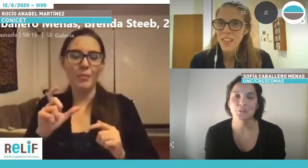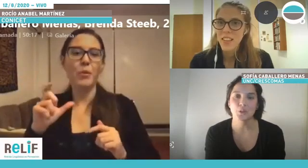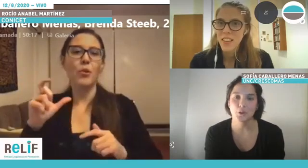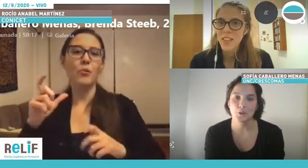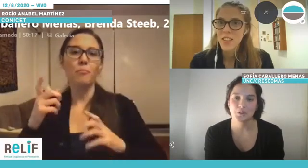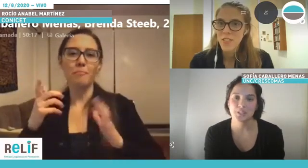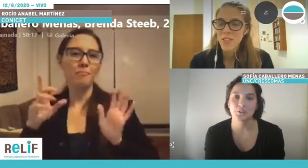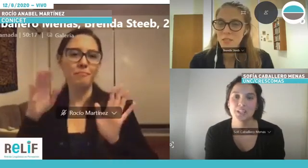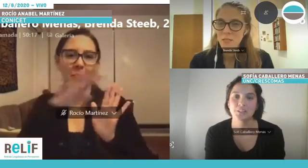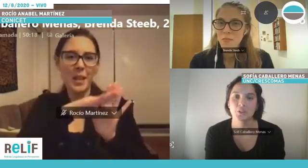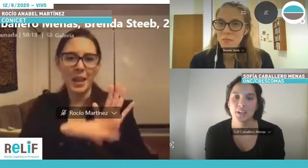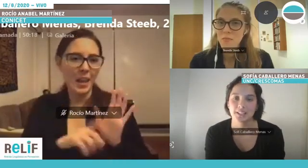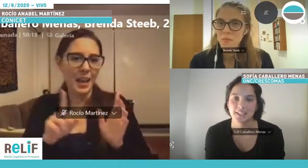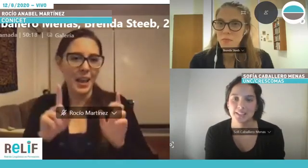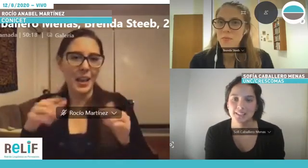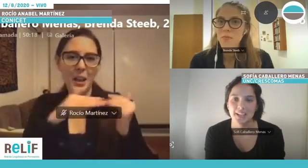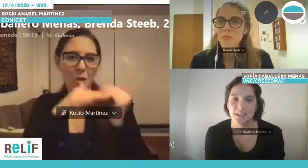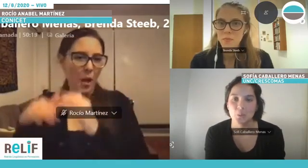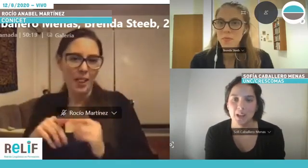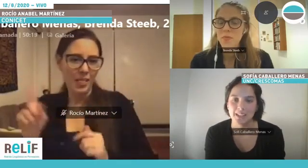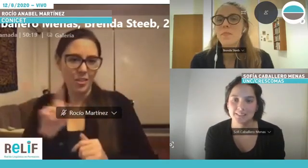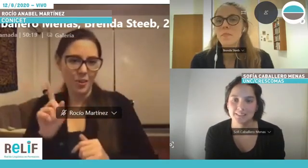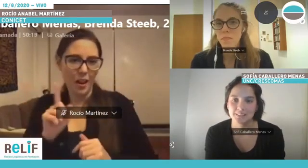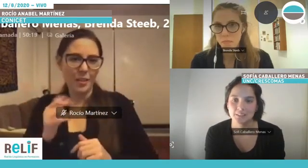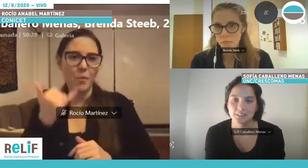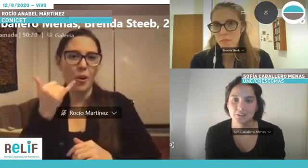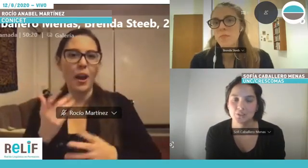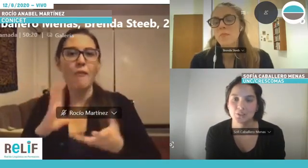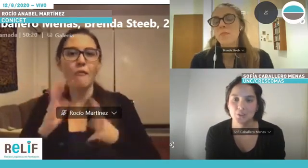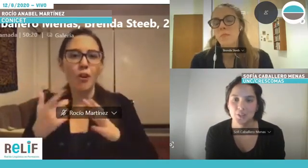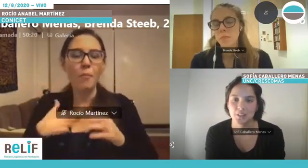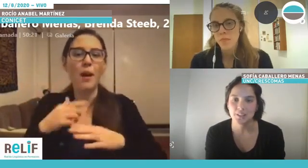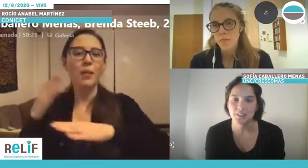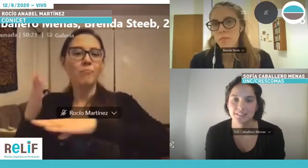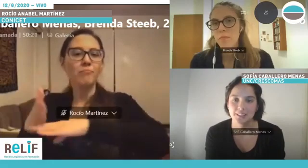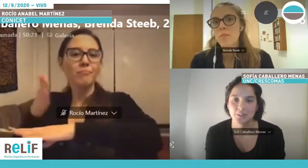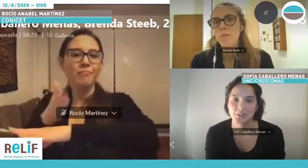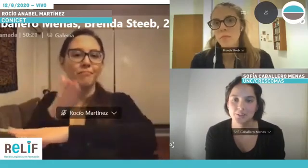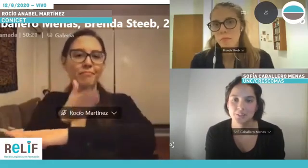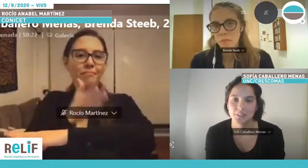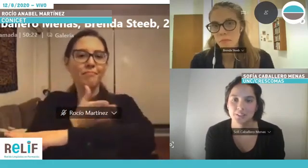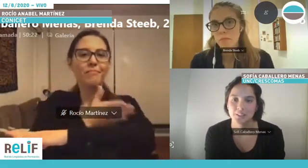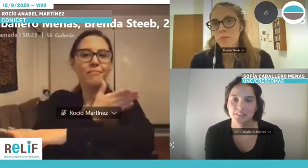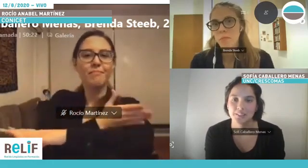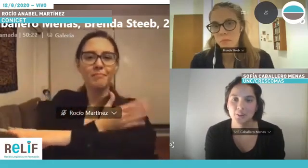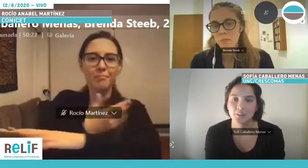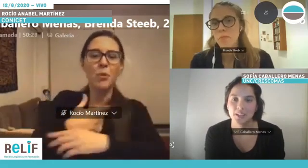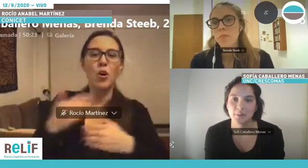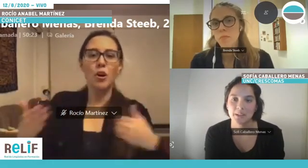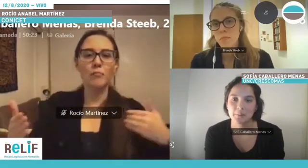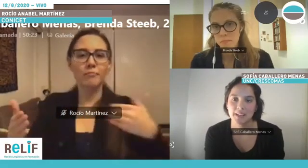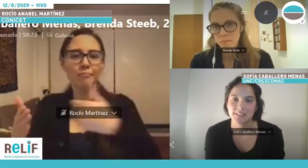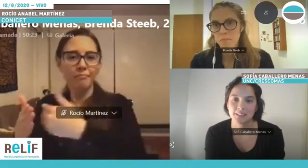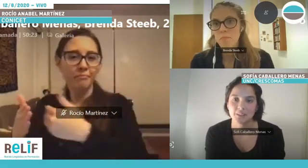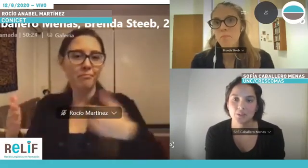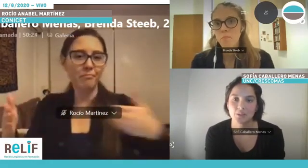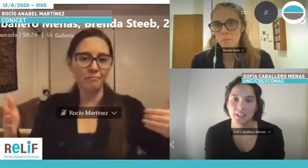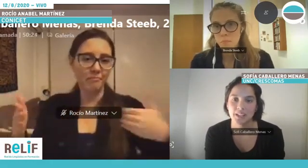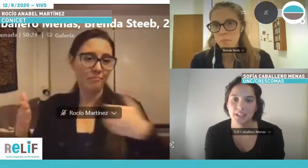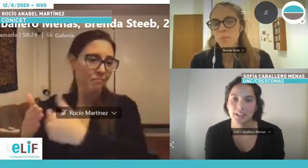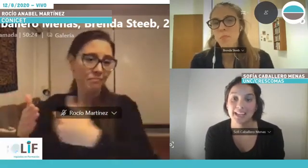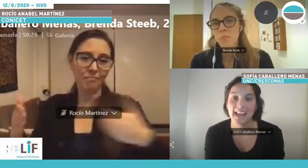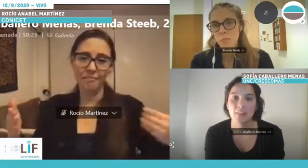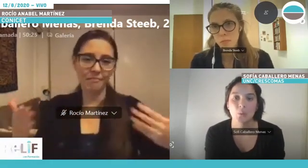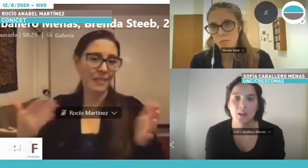no son todos o sea, no tienen todas características iguales, no son todos idénticos, sino que van